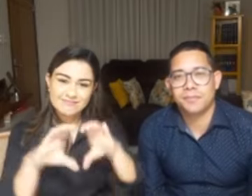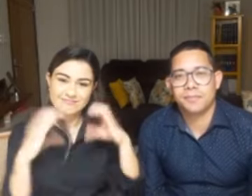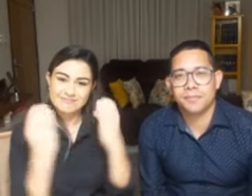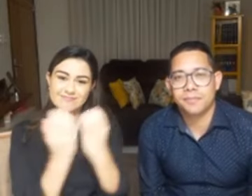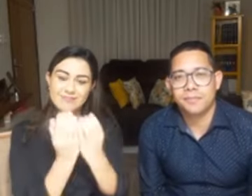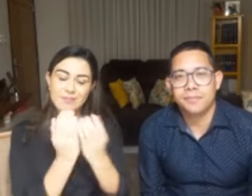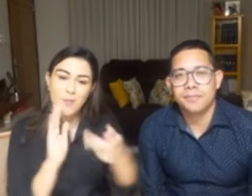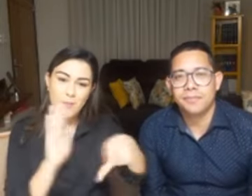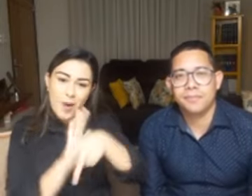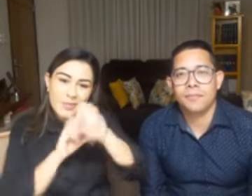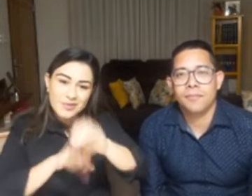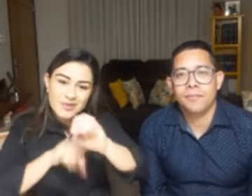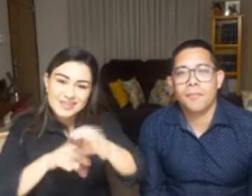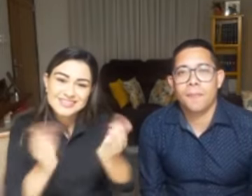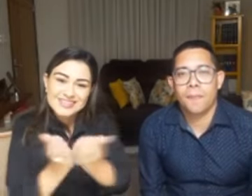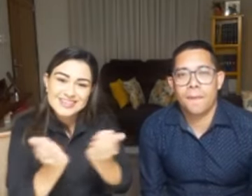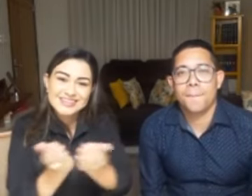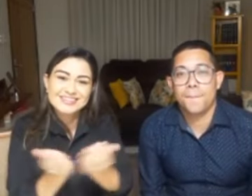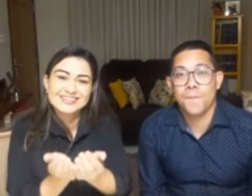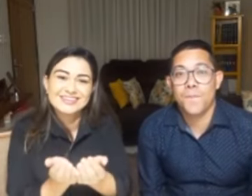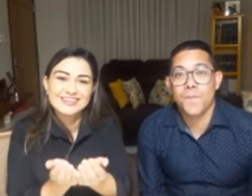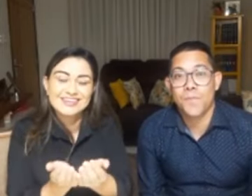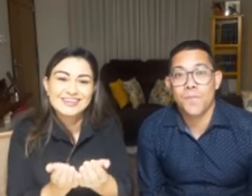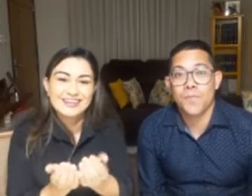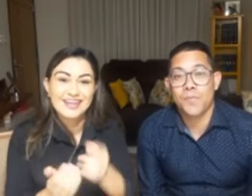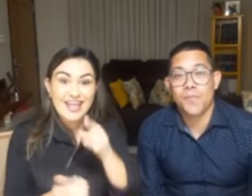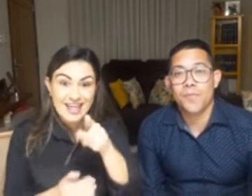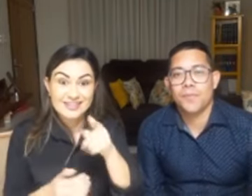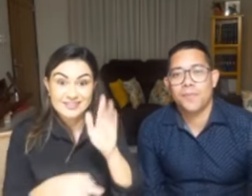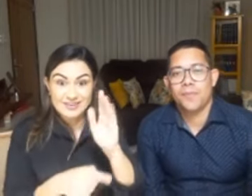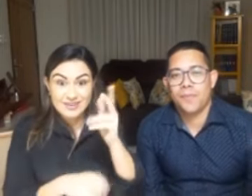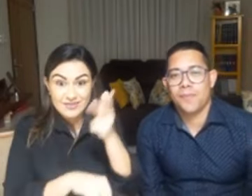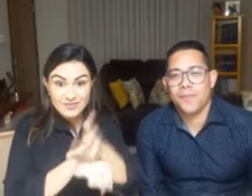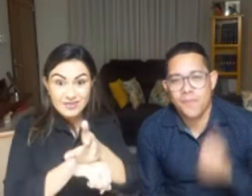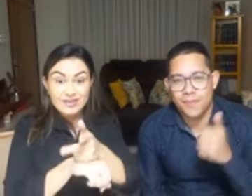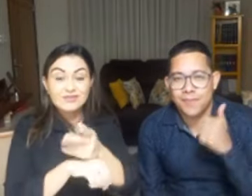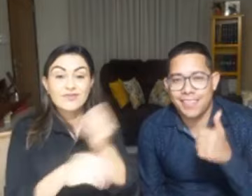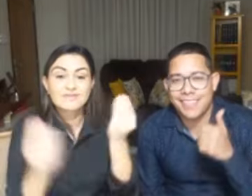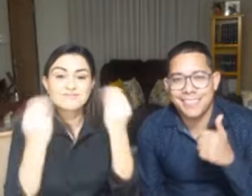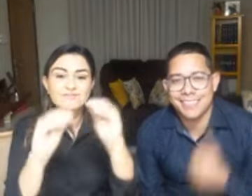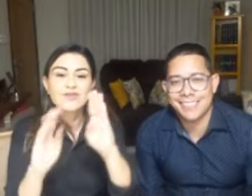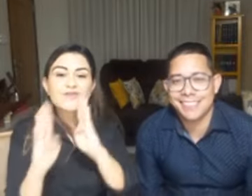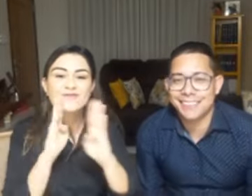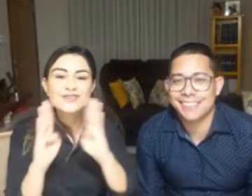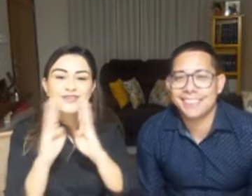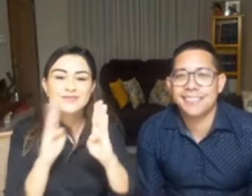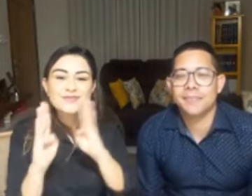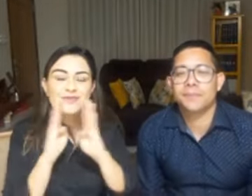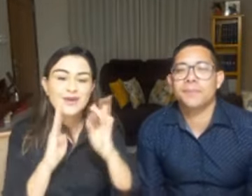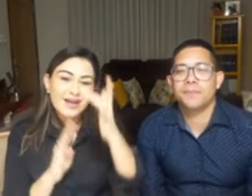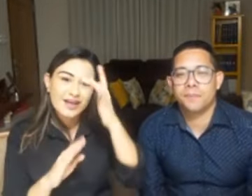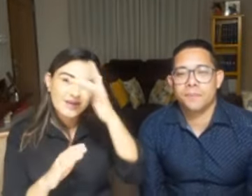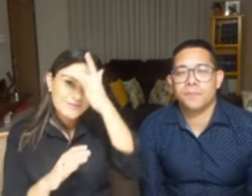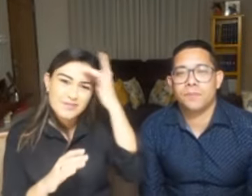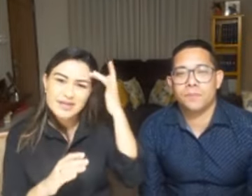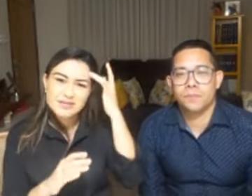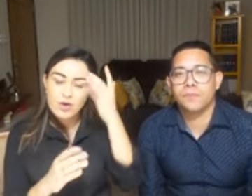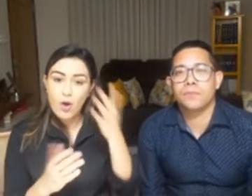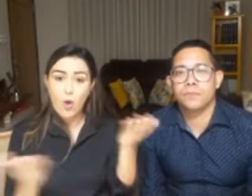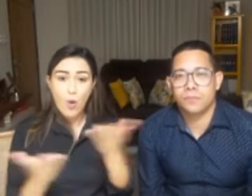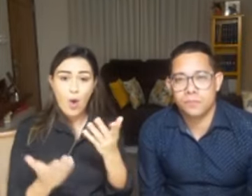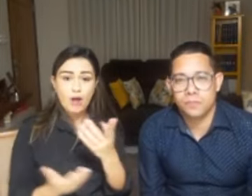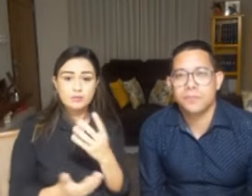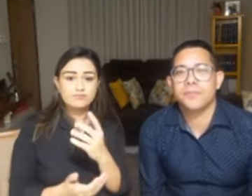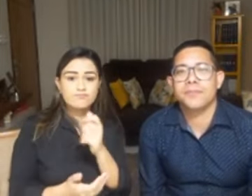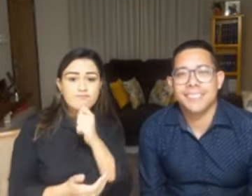uma bênção. A gente vai estar também disponibilizando esse vídeo também amanhã no Facebook. E pessoas que não viram hoje vão assistir